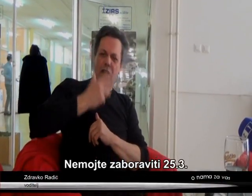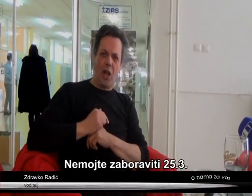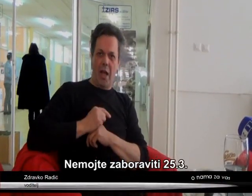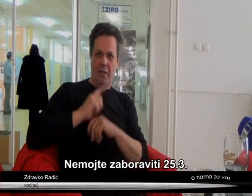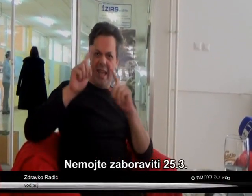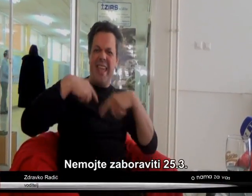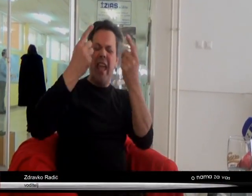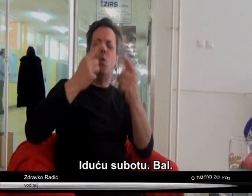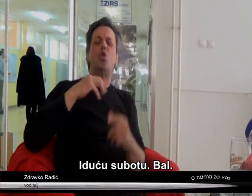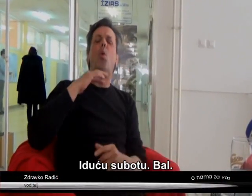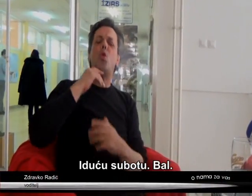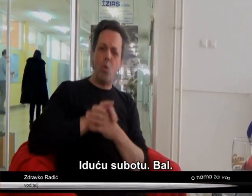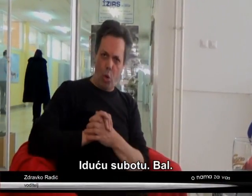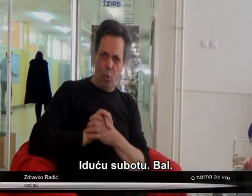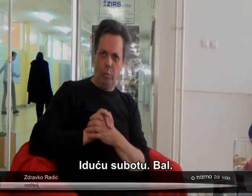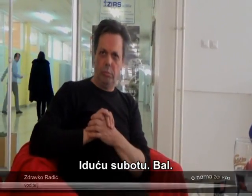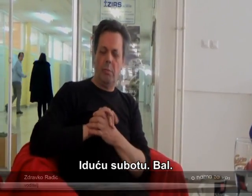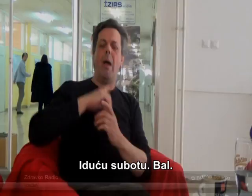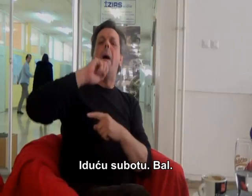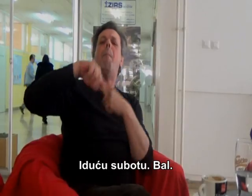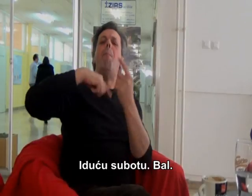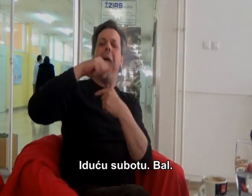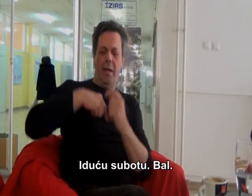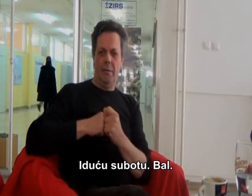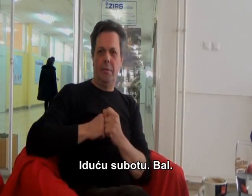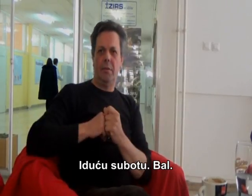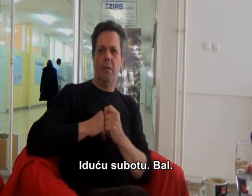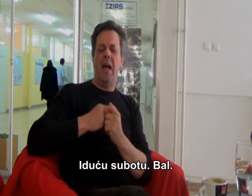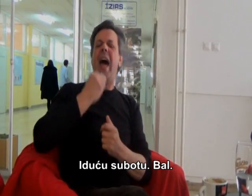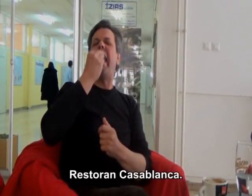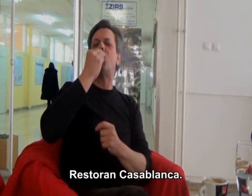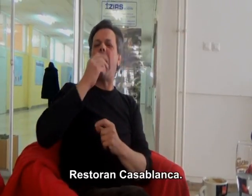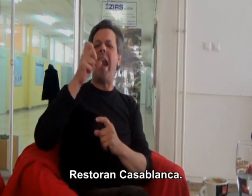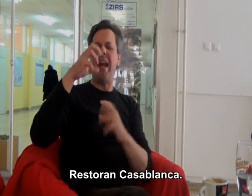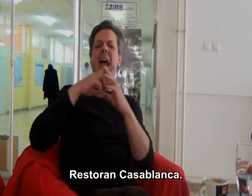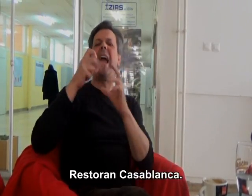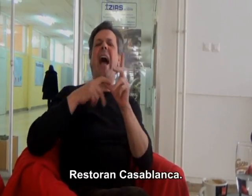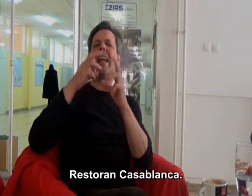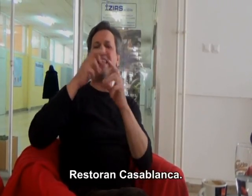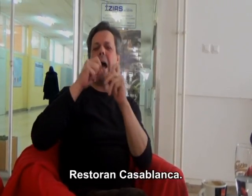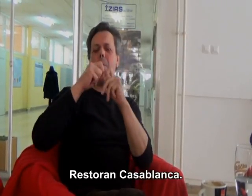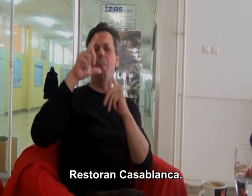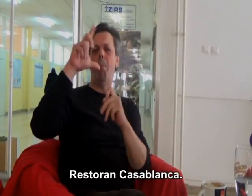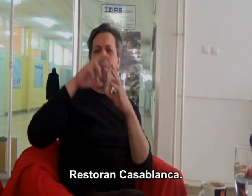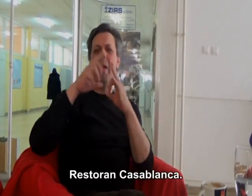25.3. iduću subotu, Val, restoran Raza